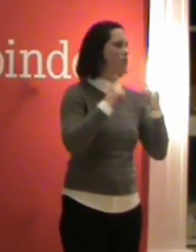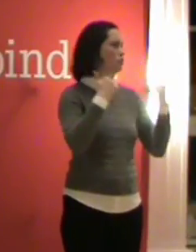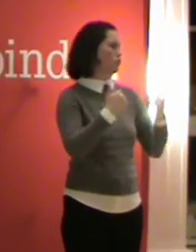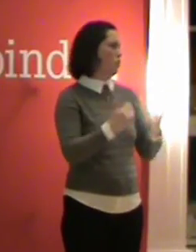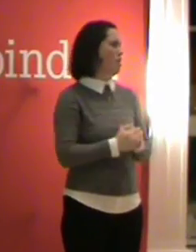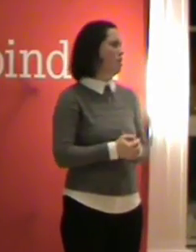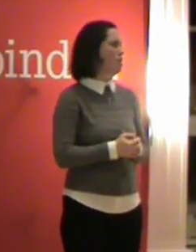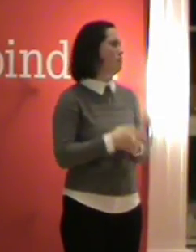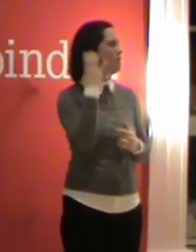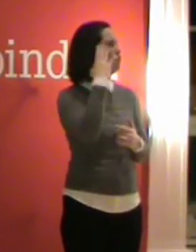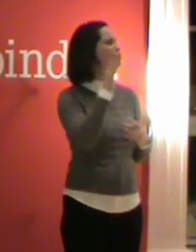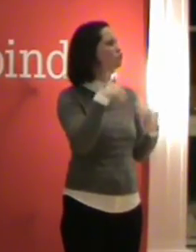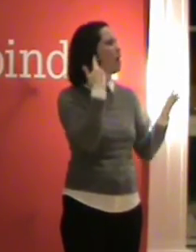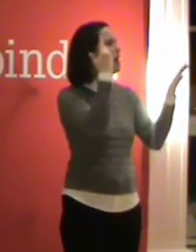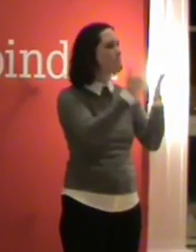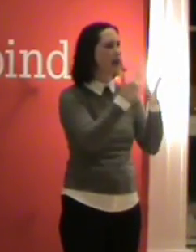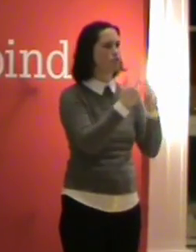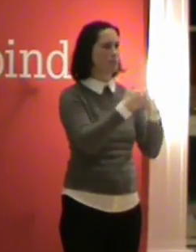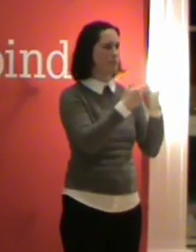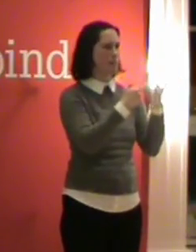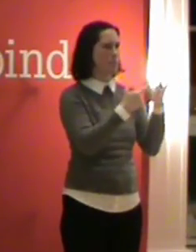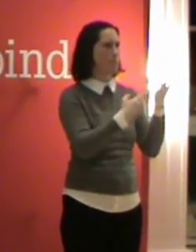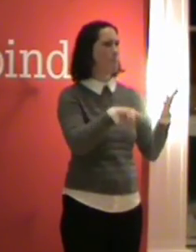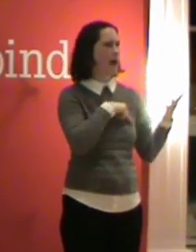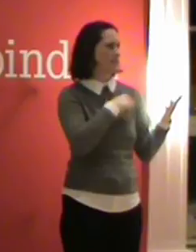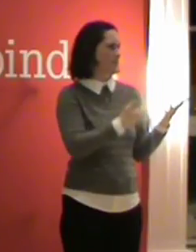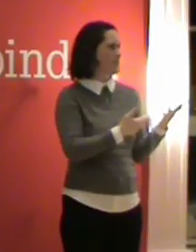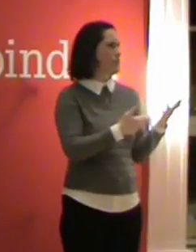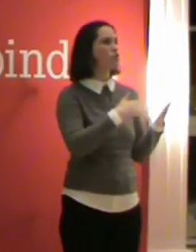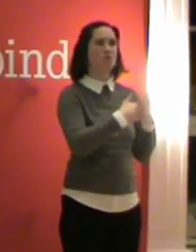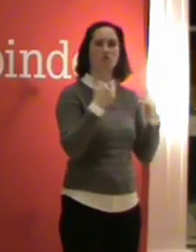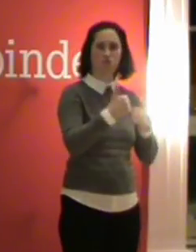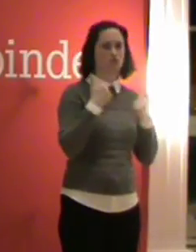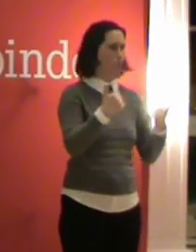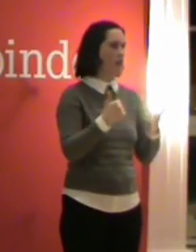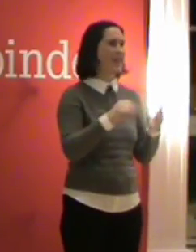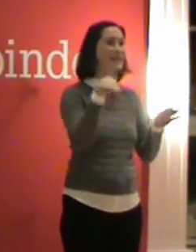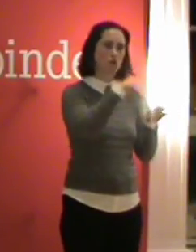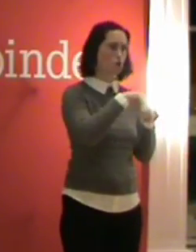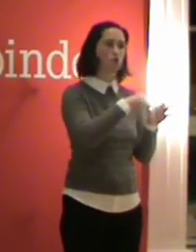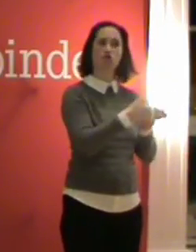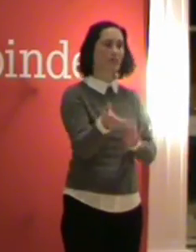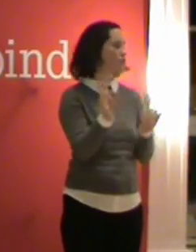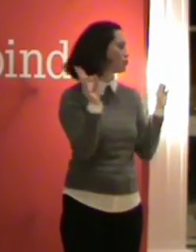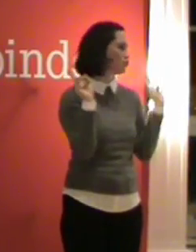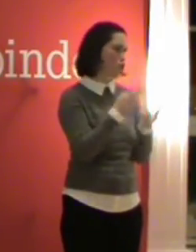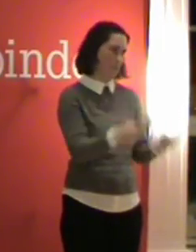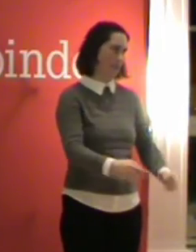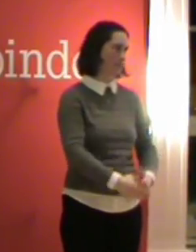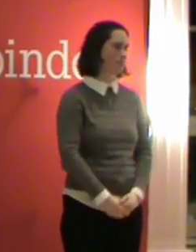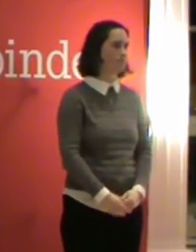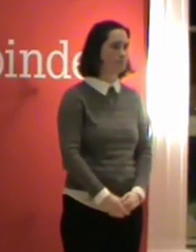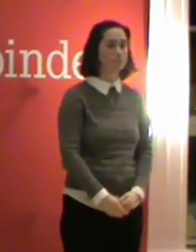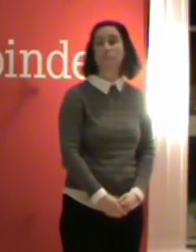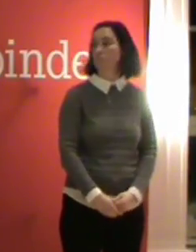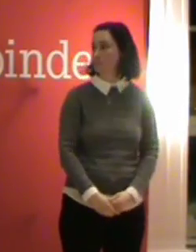die Beispiele sieht, die dort ausgezeichnet werden, kann die Inklusion nicht gescheitert sein. Nee, das sehe ich auch so. Und